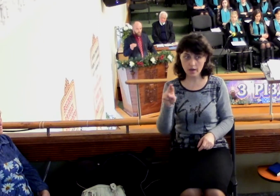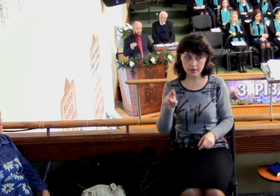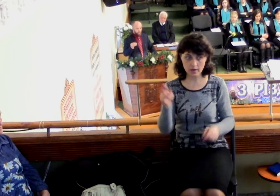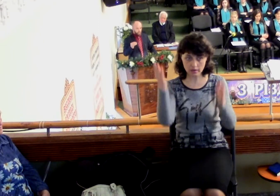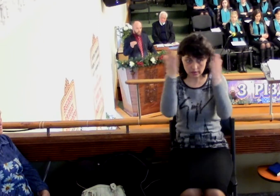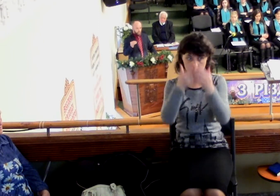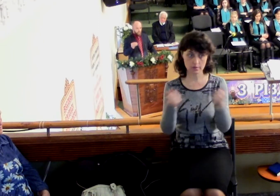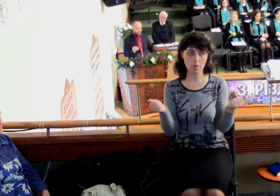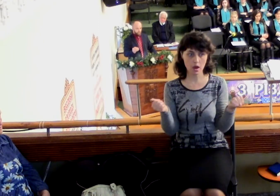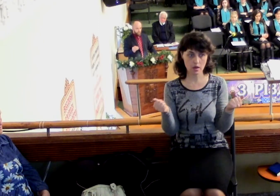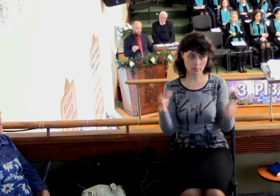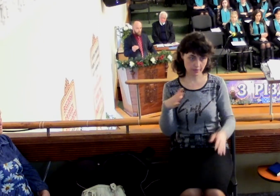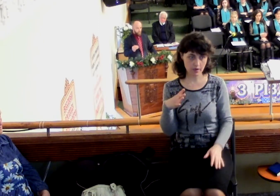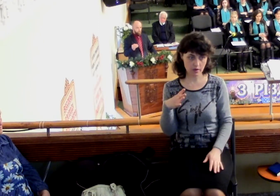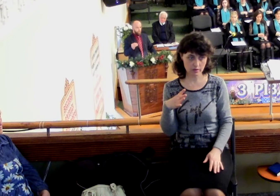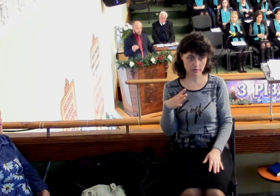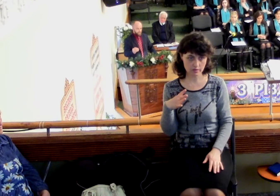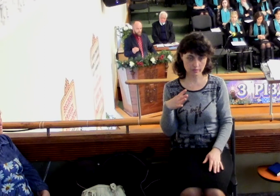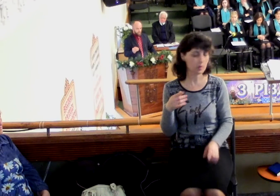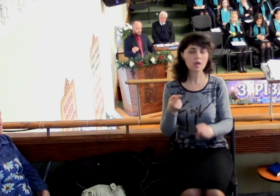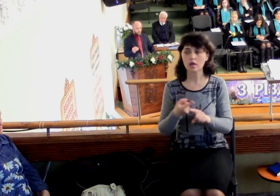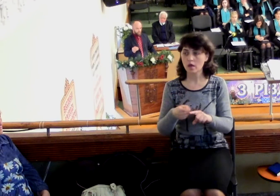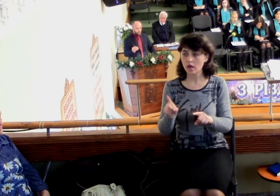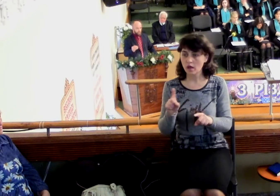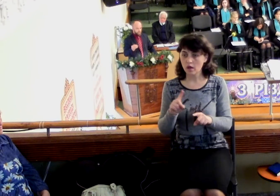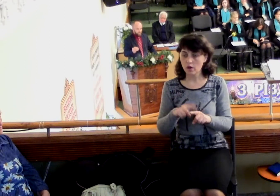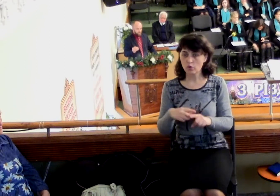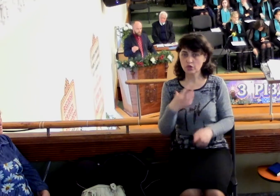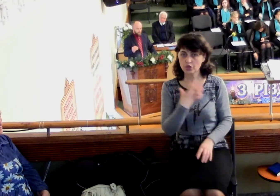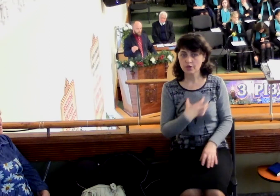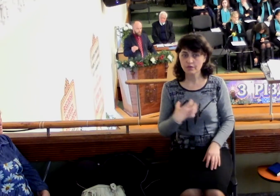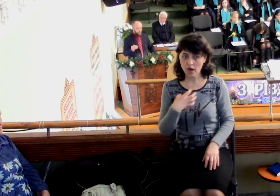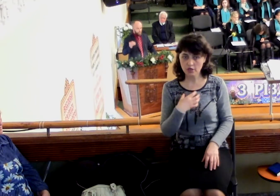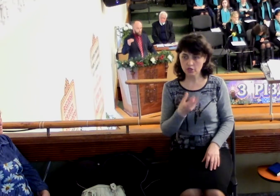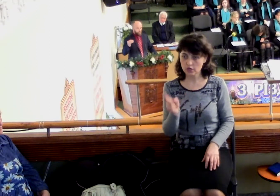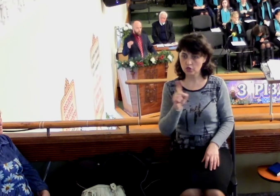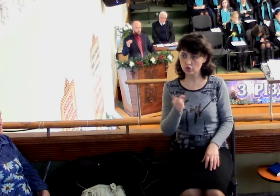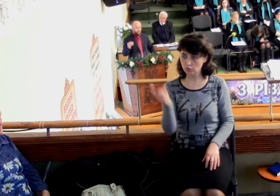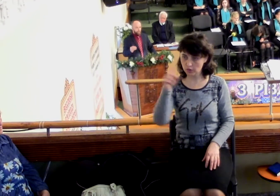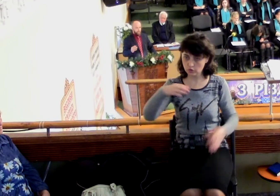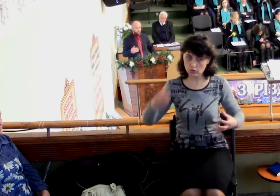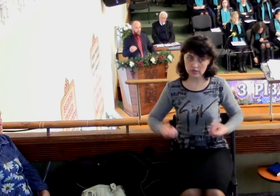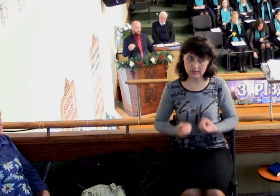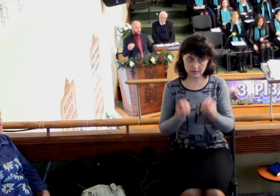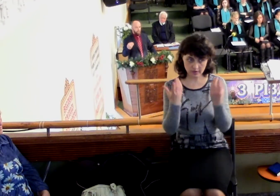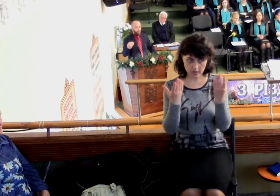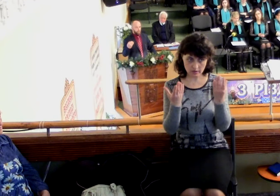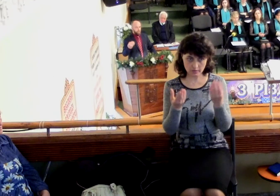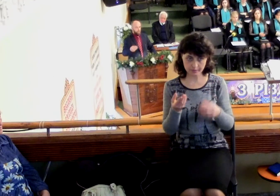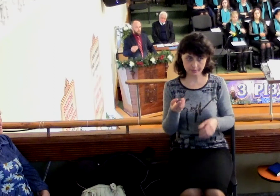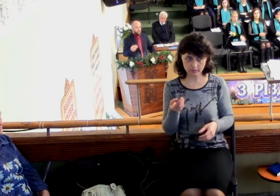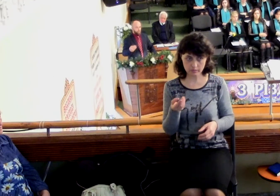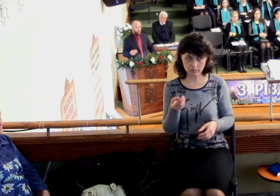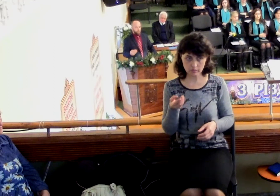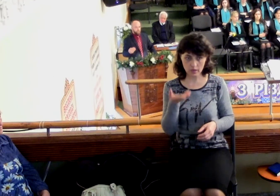сегодня и завтра, и послезавтра светил. Чтобы вот то обетование, которое было дано,